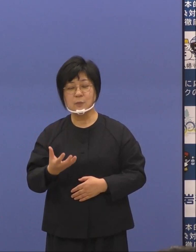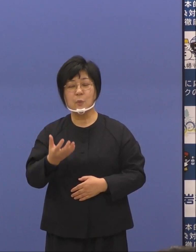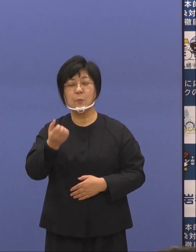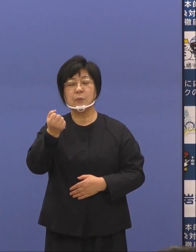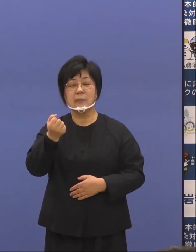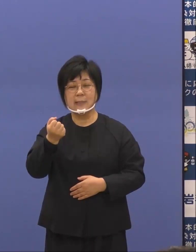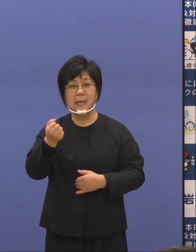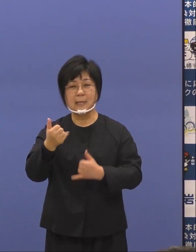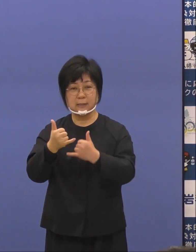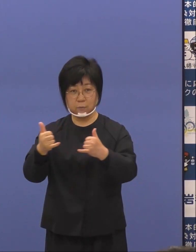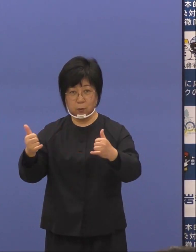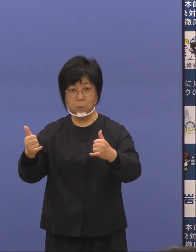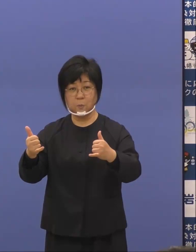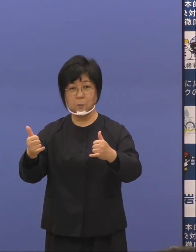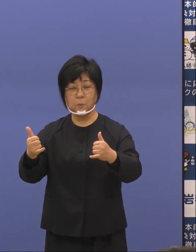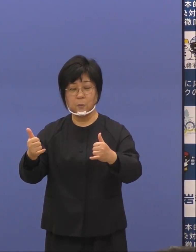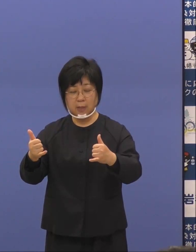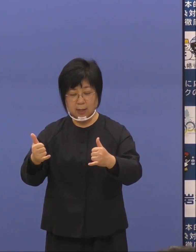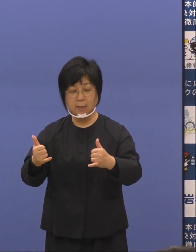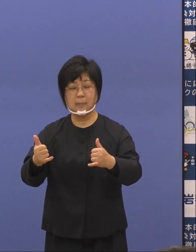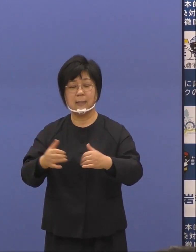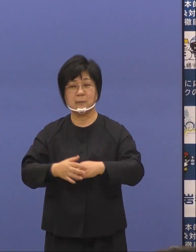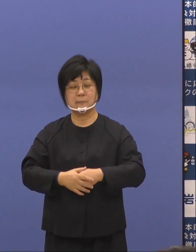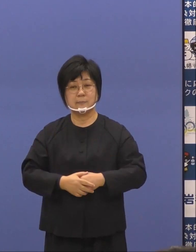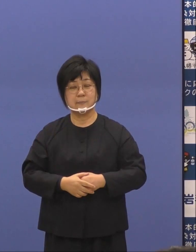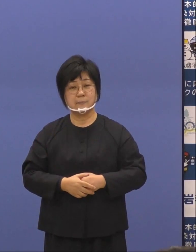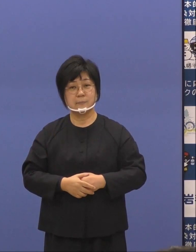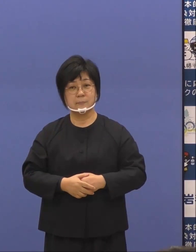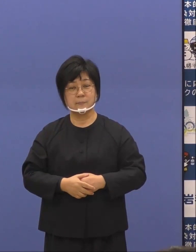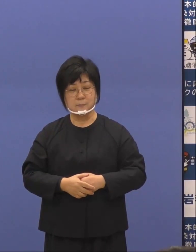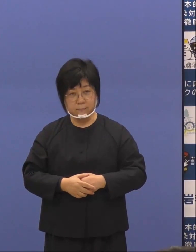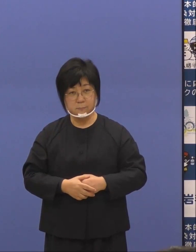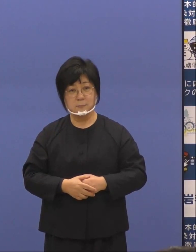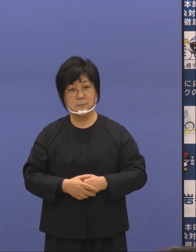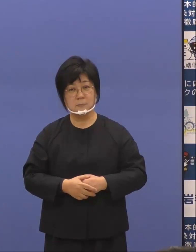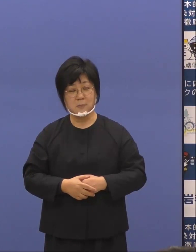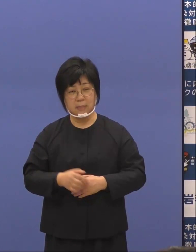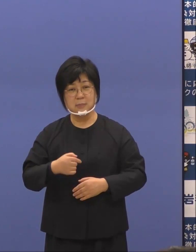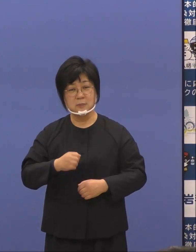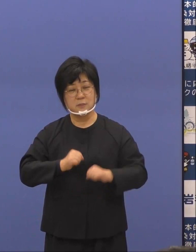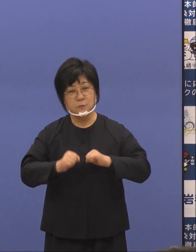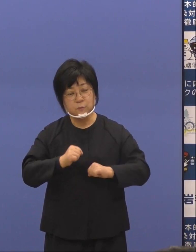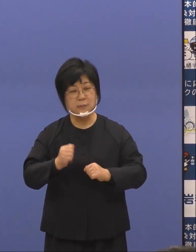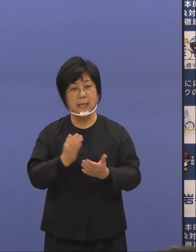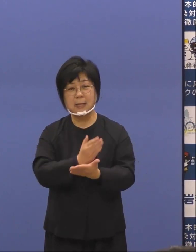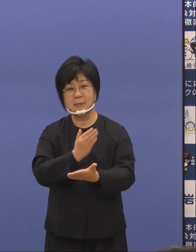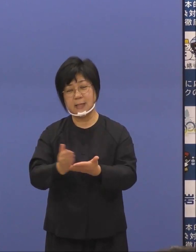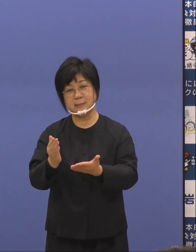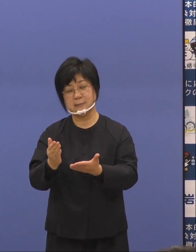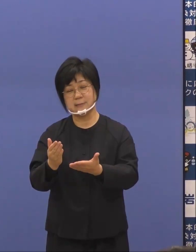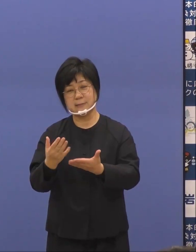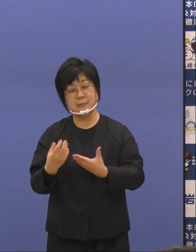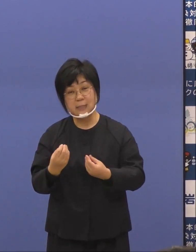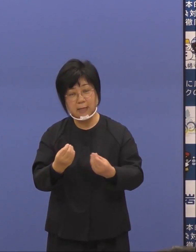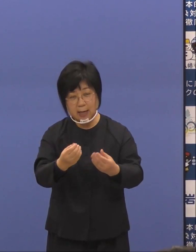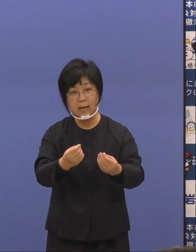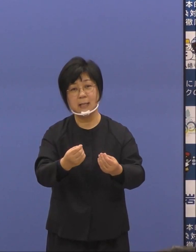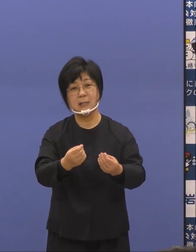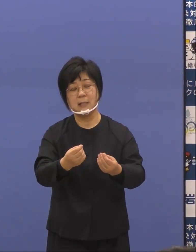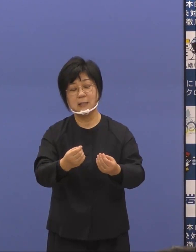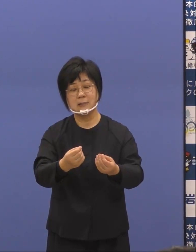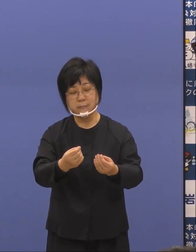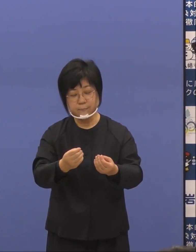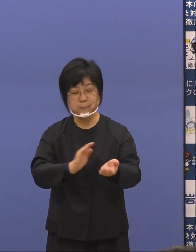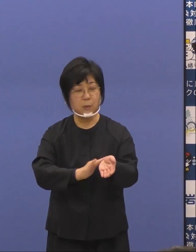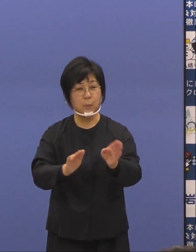ちがそれにふさわしい主体性を持って、自由に判断しながらやっていくことが望ましい病